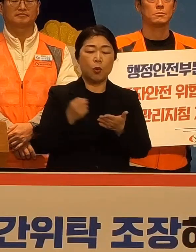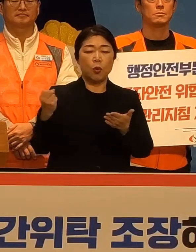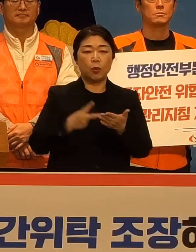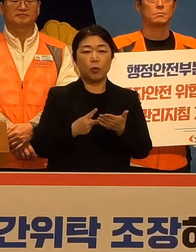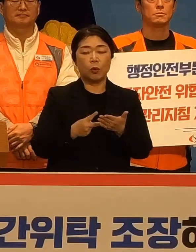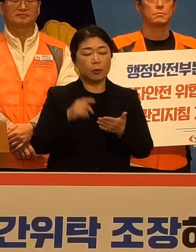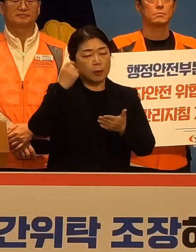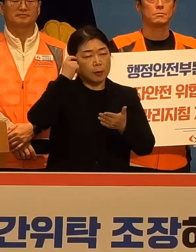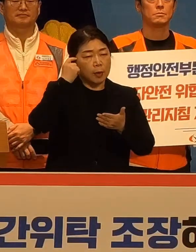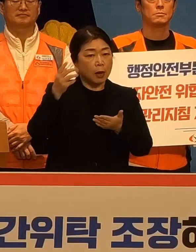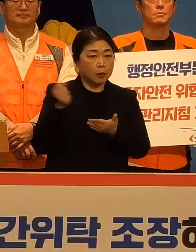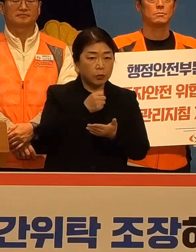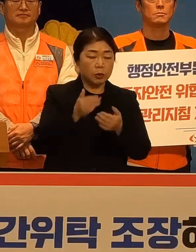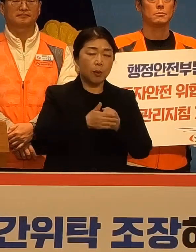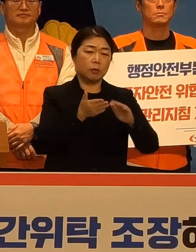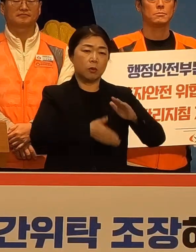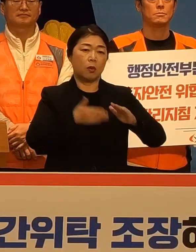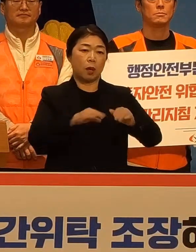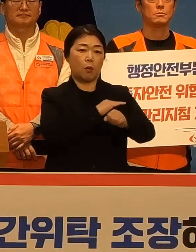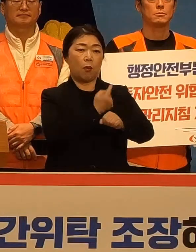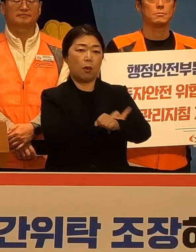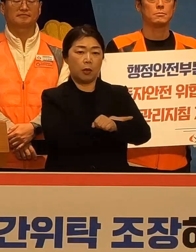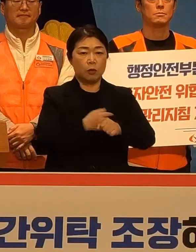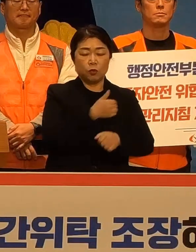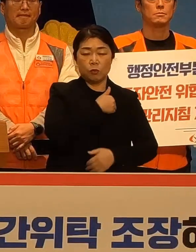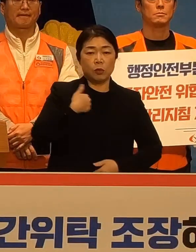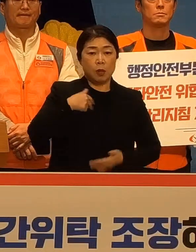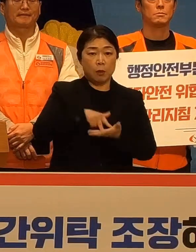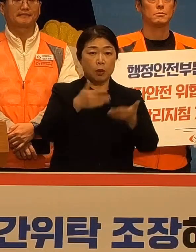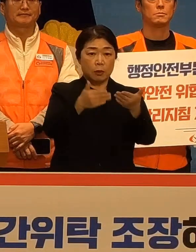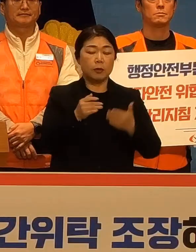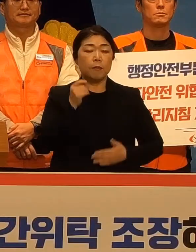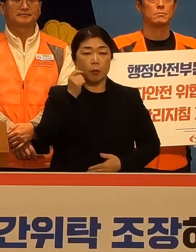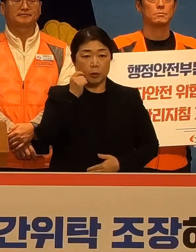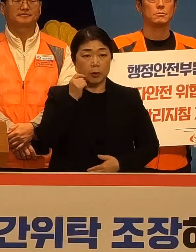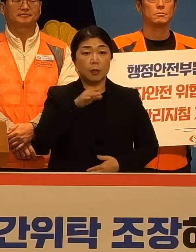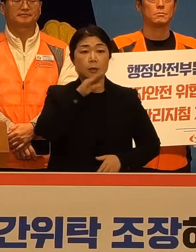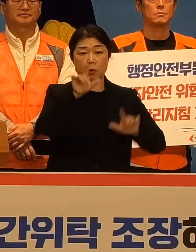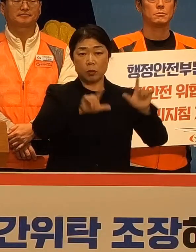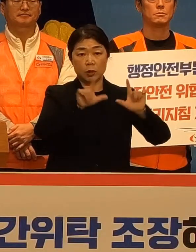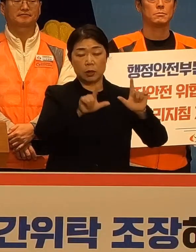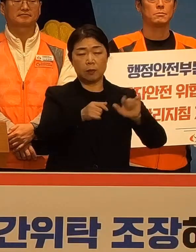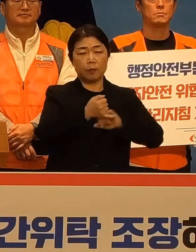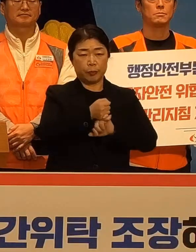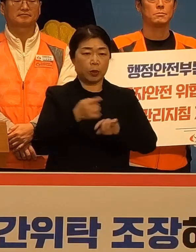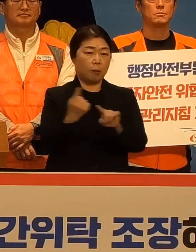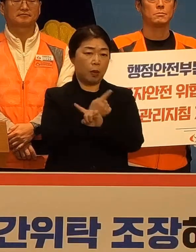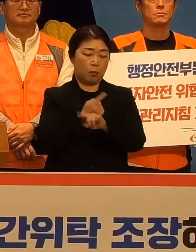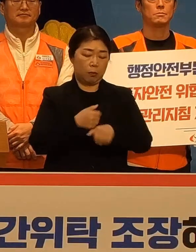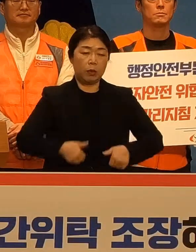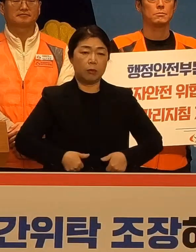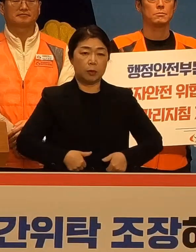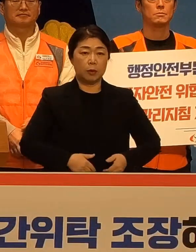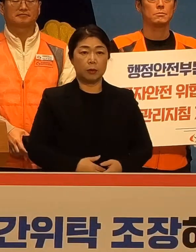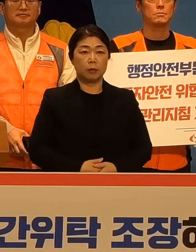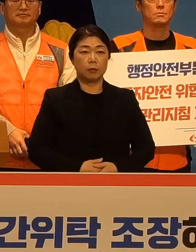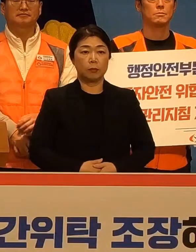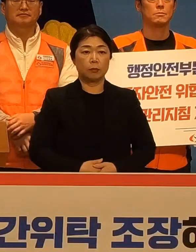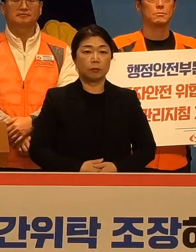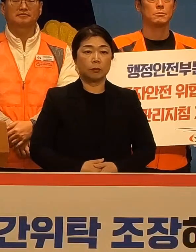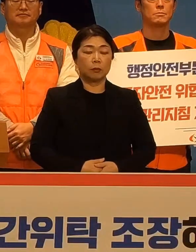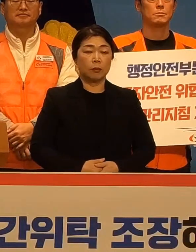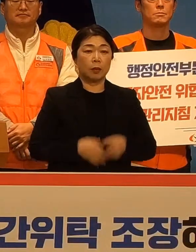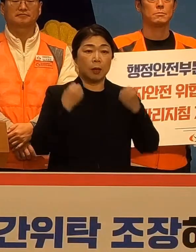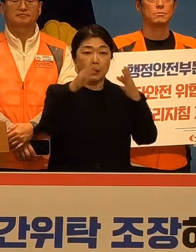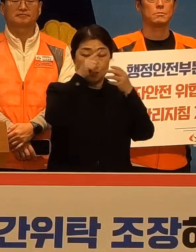인식 속에서 정당한 권리가 충분히 보장받지 못하고 있는 현실은 반드시 개선되어야 합니다. 새 정부가